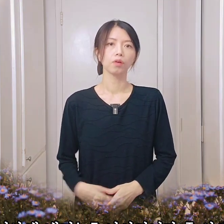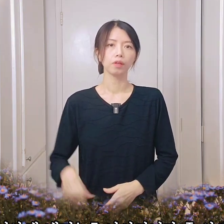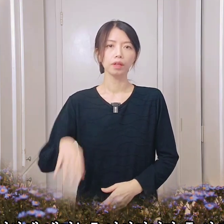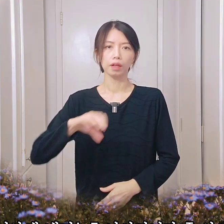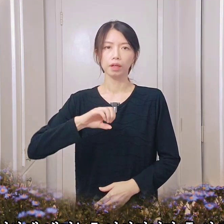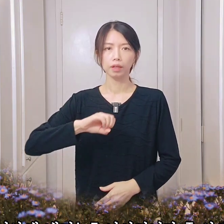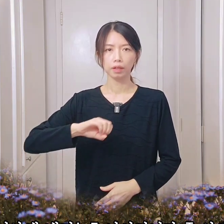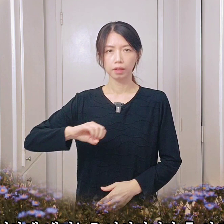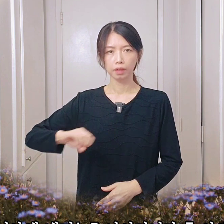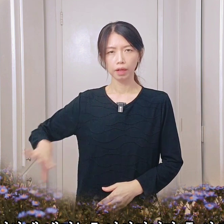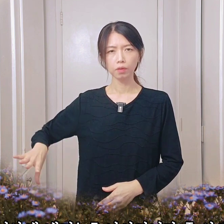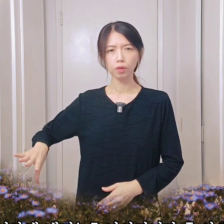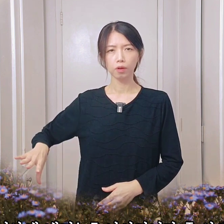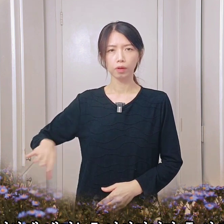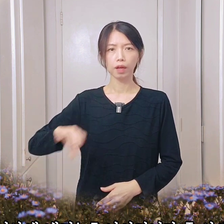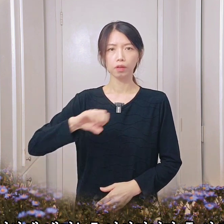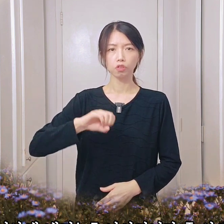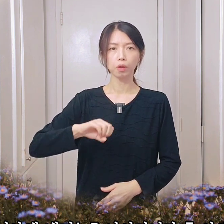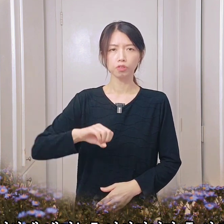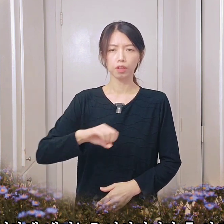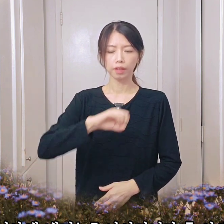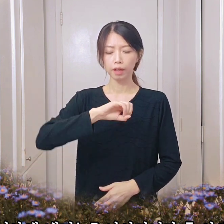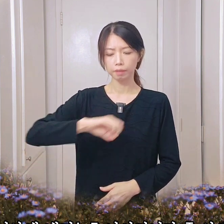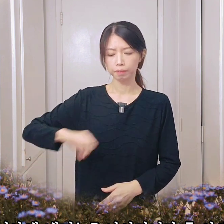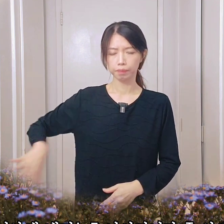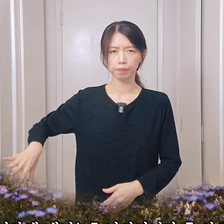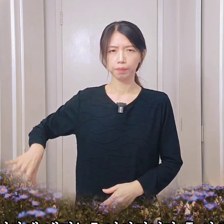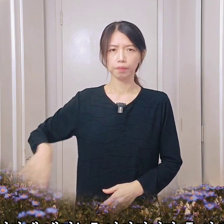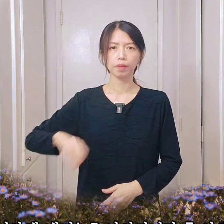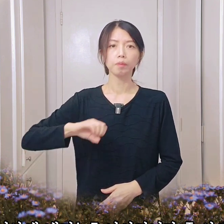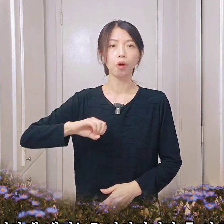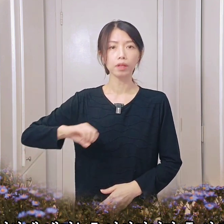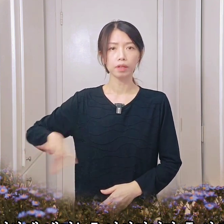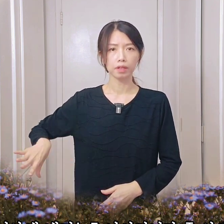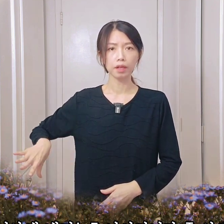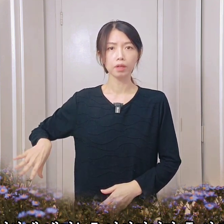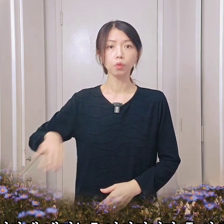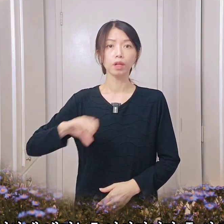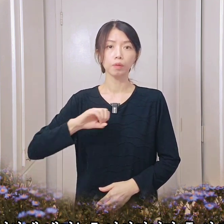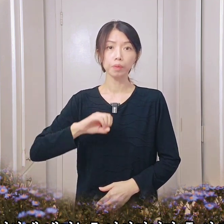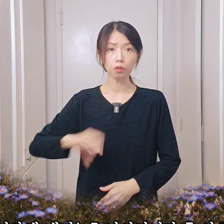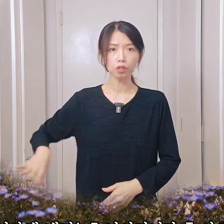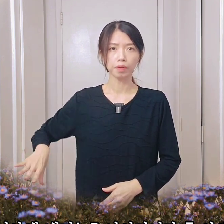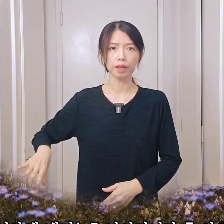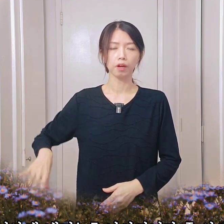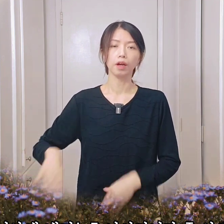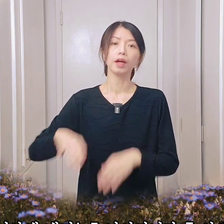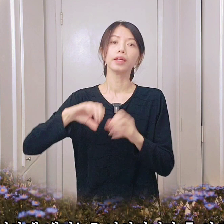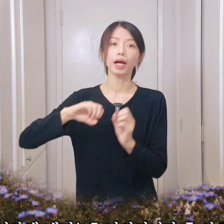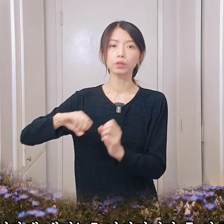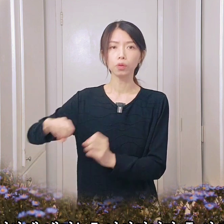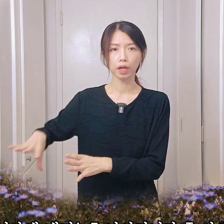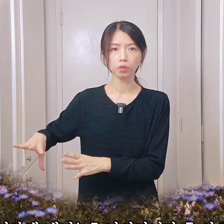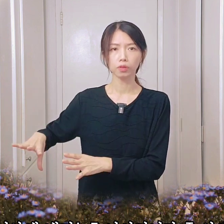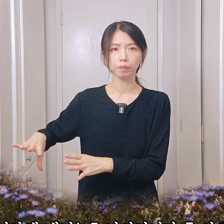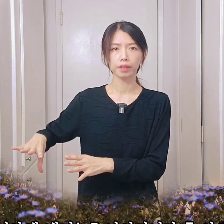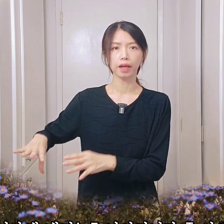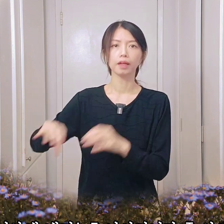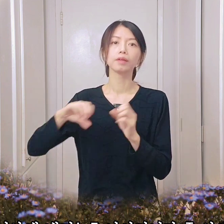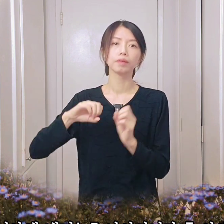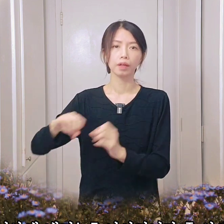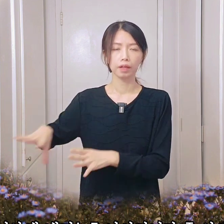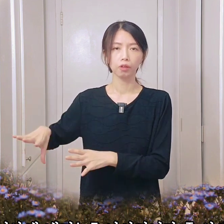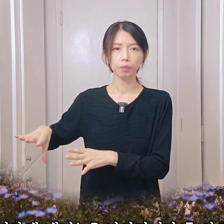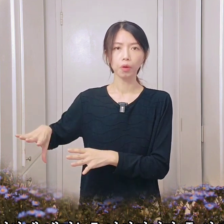한 데에서는 한 손을 이렇게 주먹을 쥐었다가 버리듯이 손을 이렇게 펴주시면 돼요. 양손을 하셔도